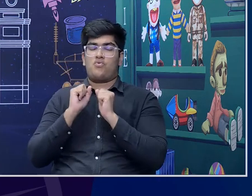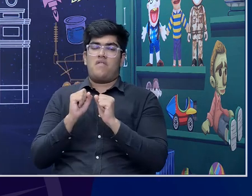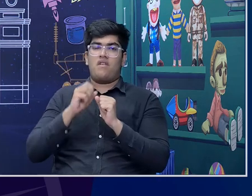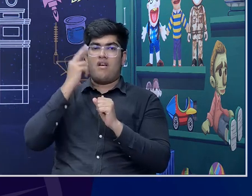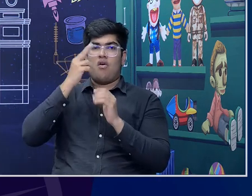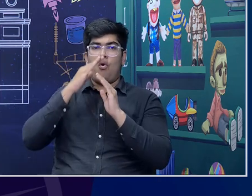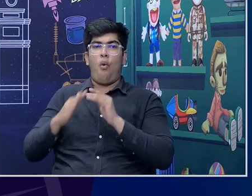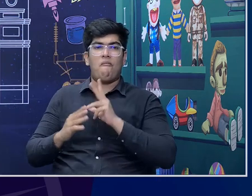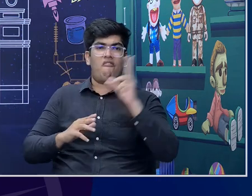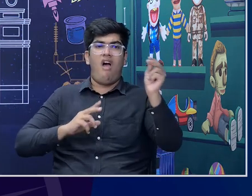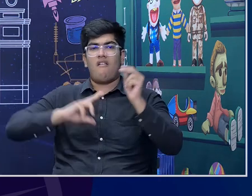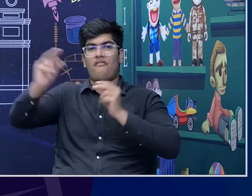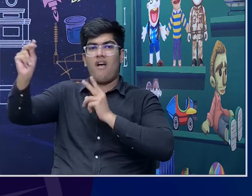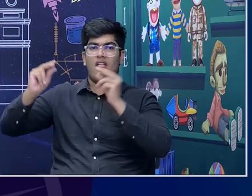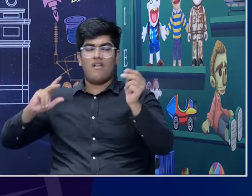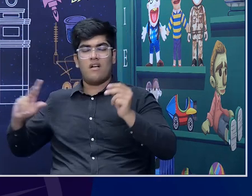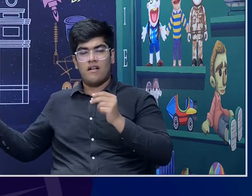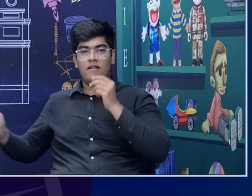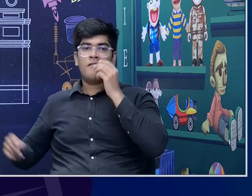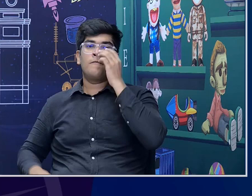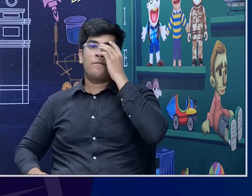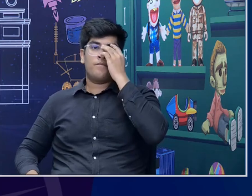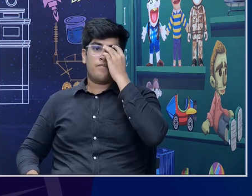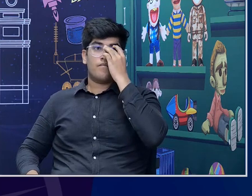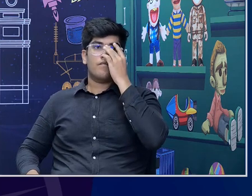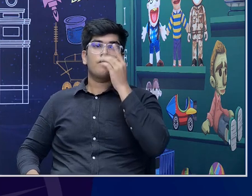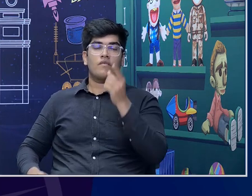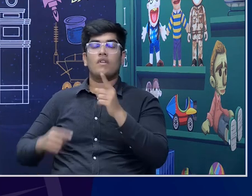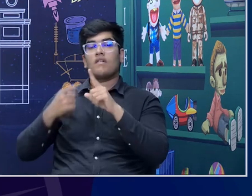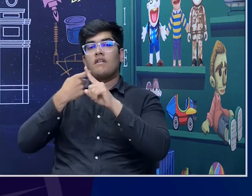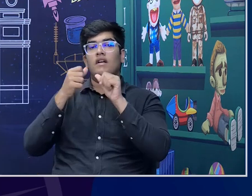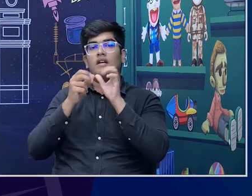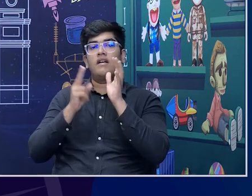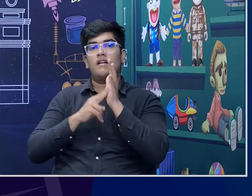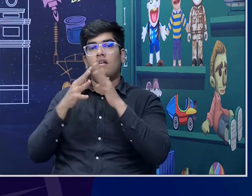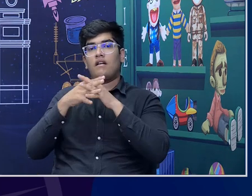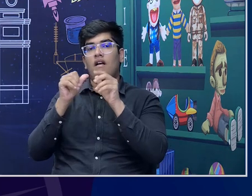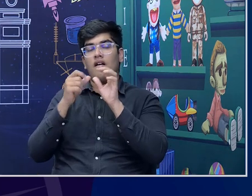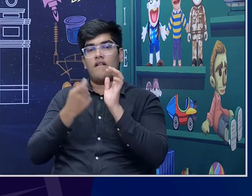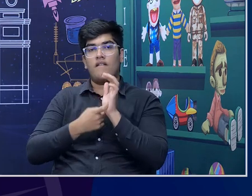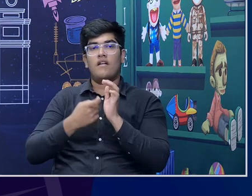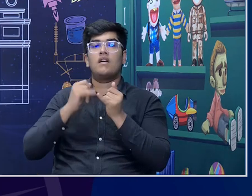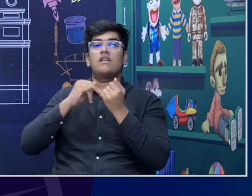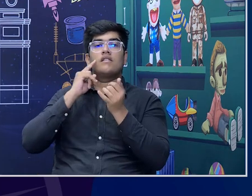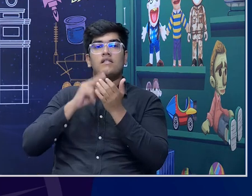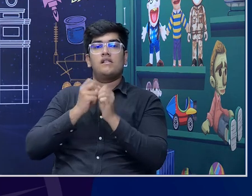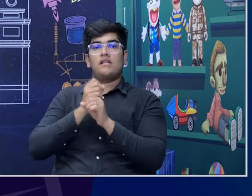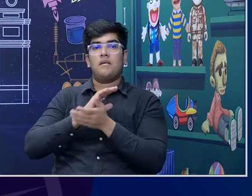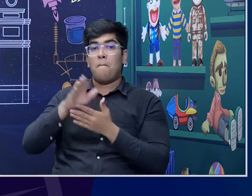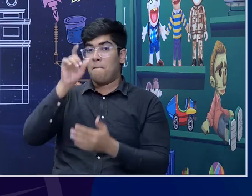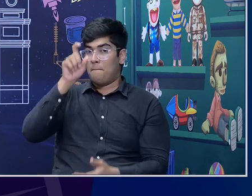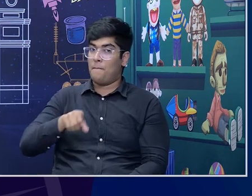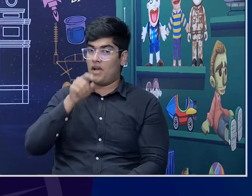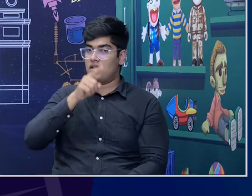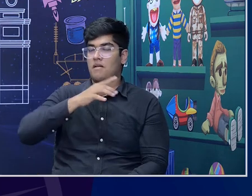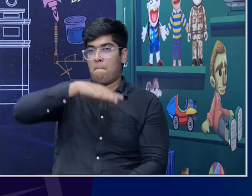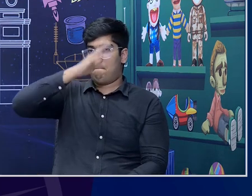बिल्कुल, जी, जो कवर सिंग जी हैं, अभी जैसे वो पहाड़ी लाके में रहते हैं, और पहाड़ी लाकों में कई